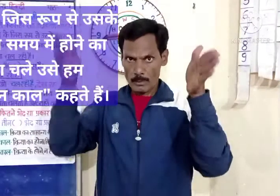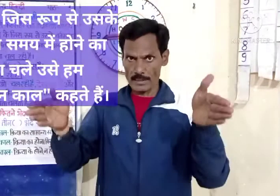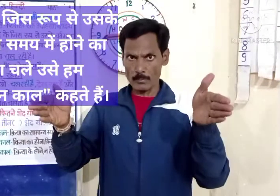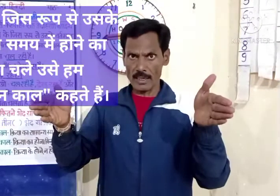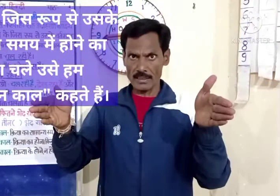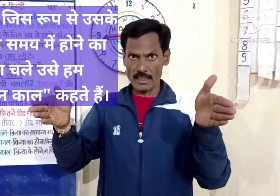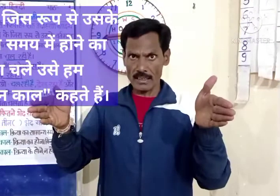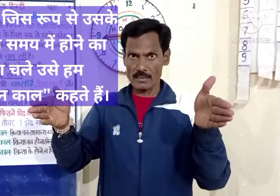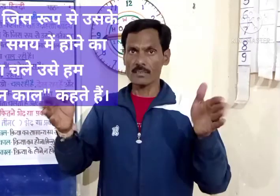वर्तमान काल